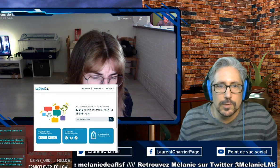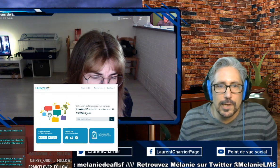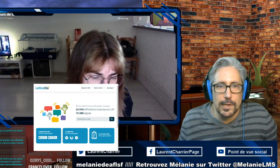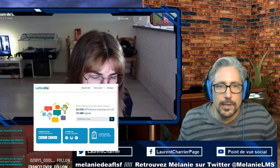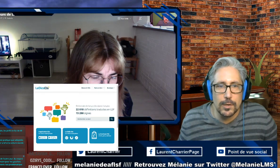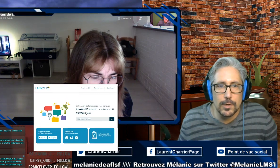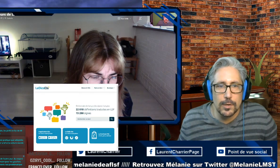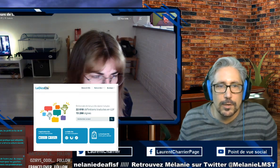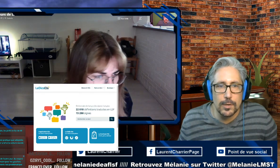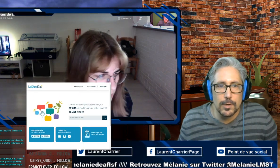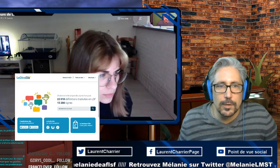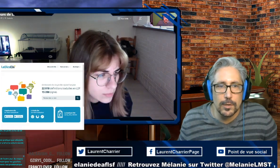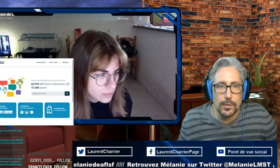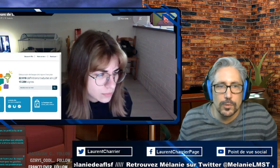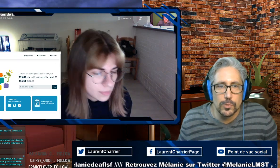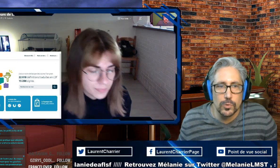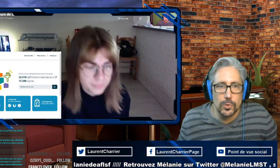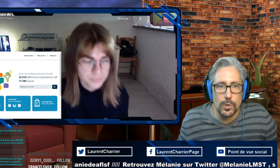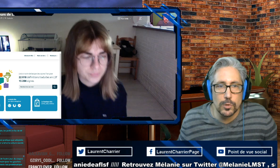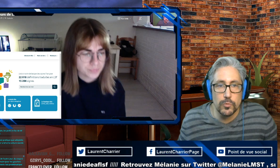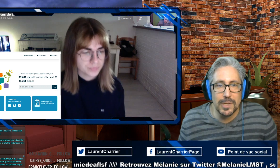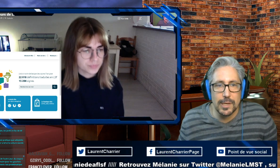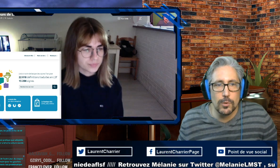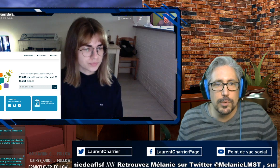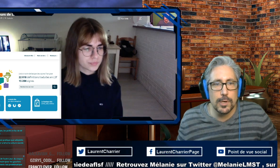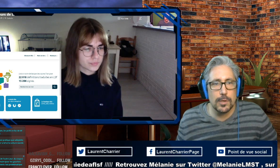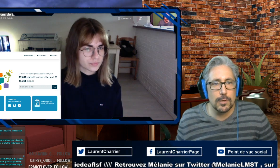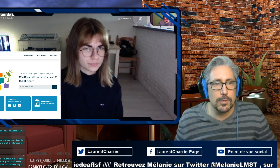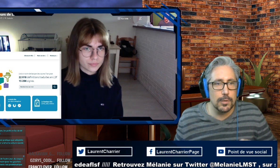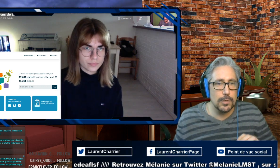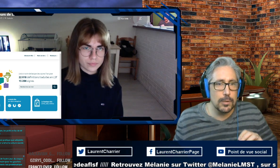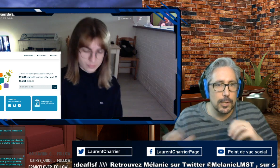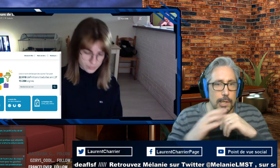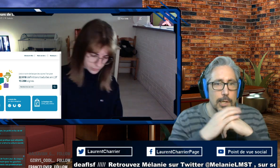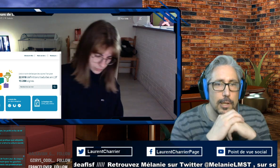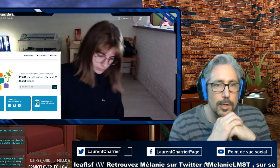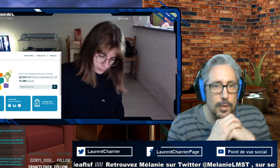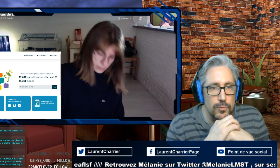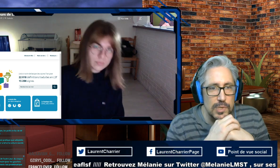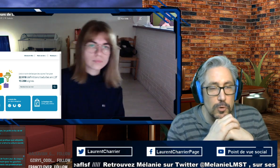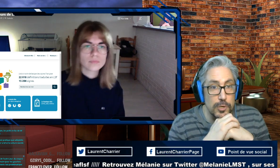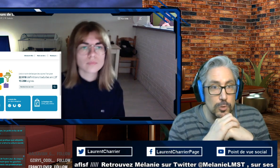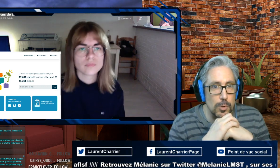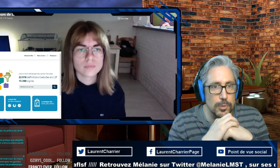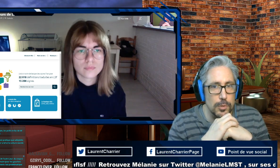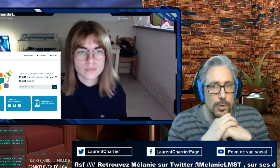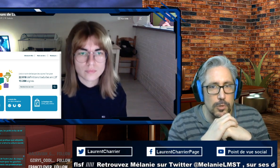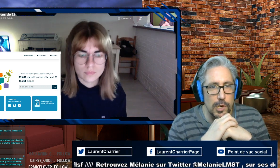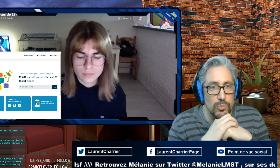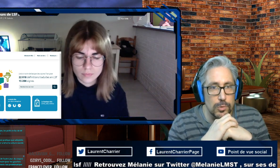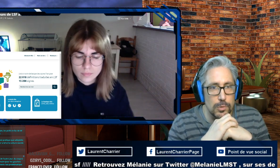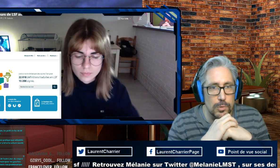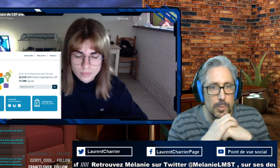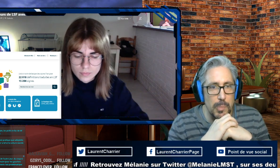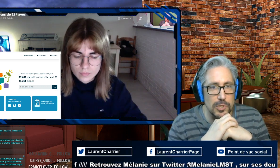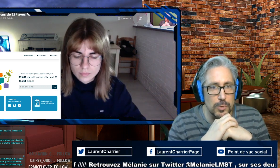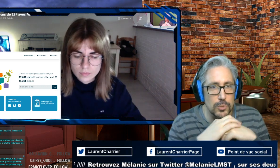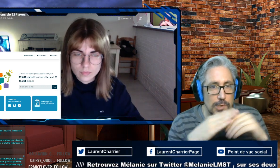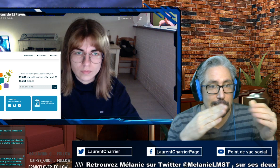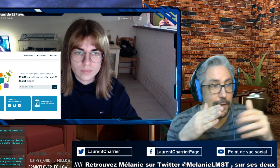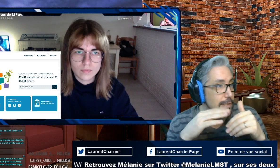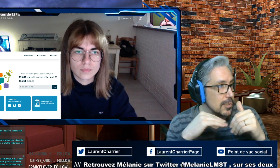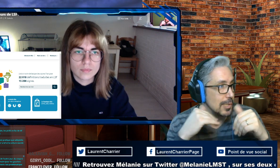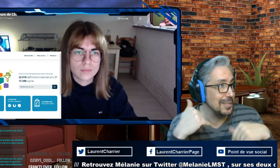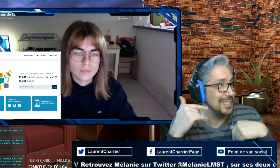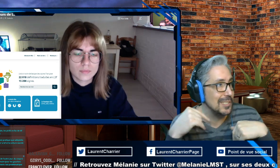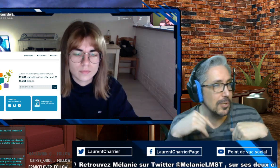Donc vous allez sur, je vous mettrai le lien Vous avez le lien, je crois, dans la bio de ma page Twitch.